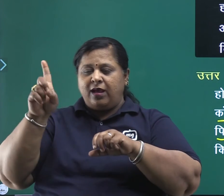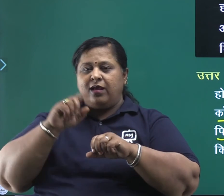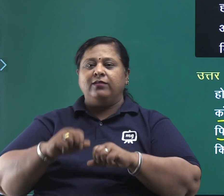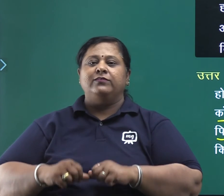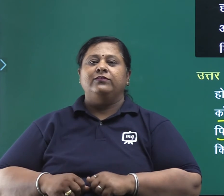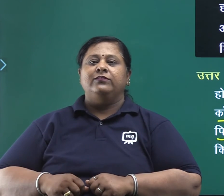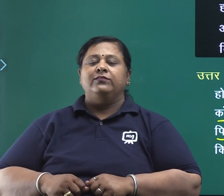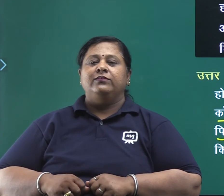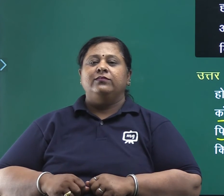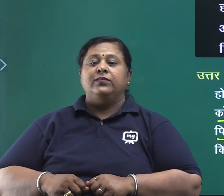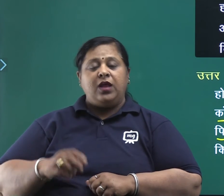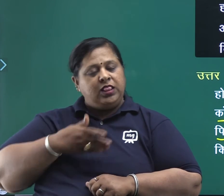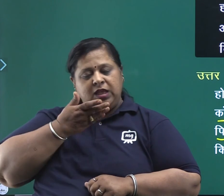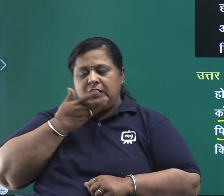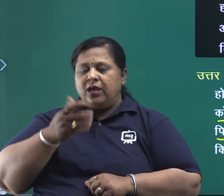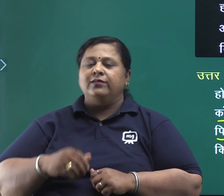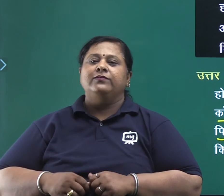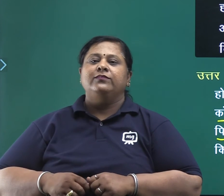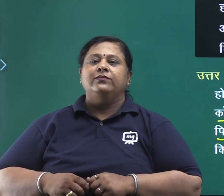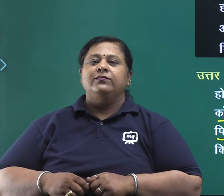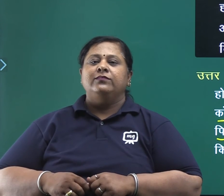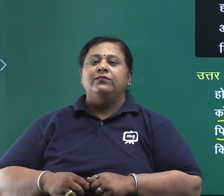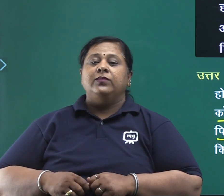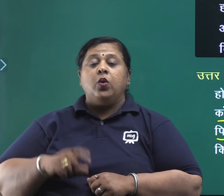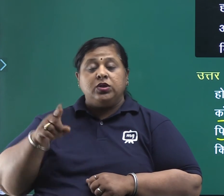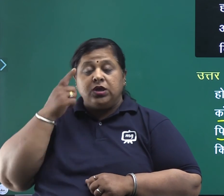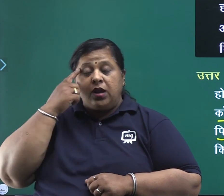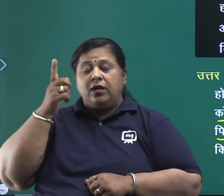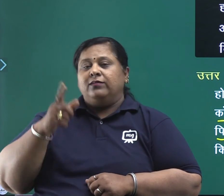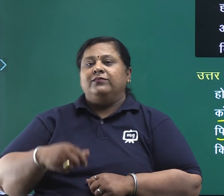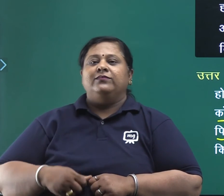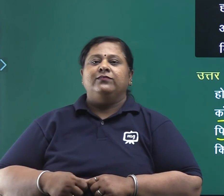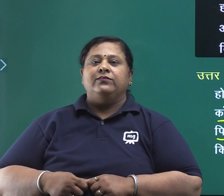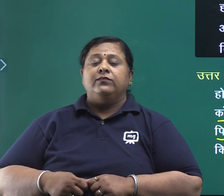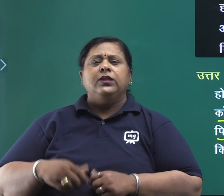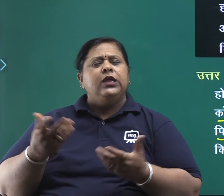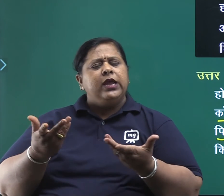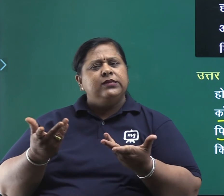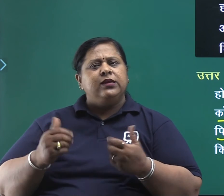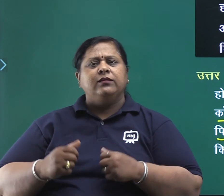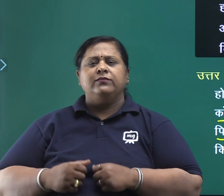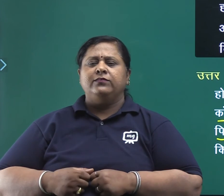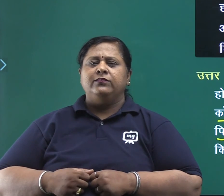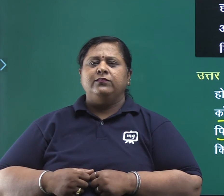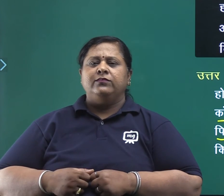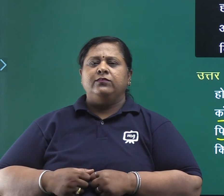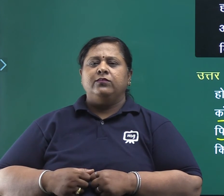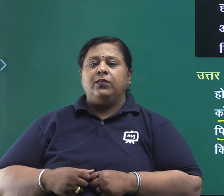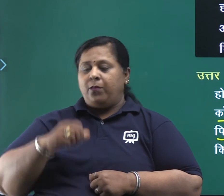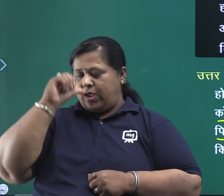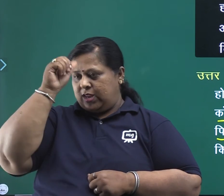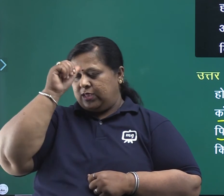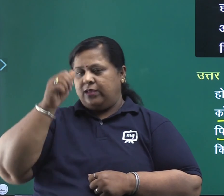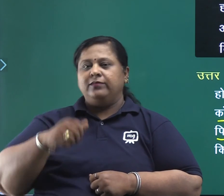11 का अध्ययन किया और जाना कि कैसे भारत